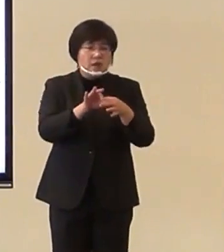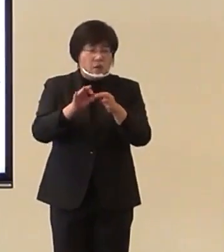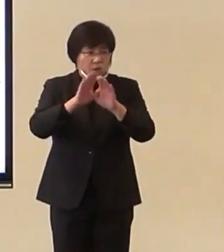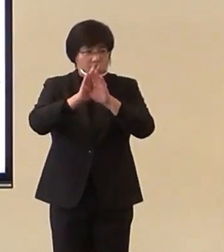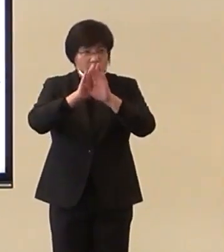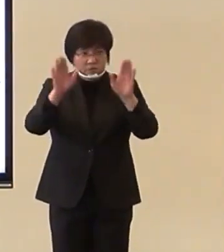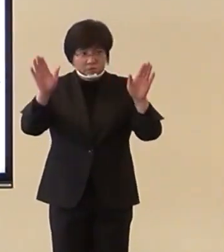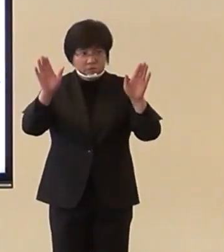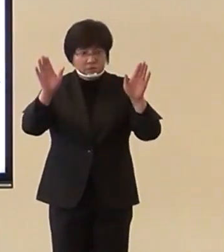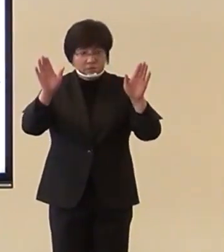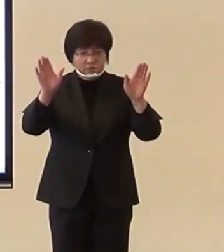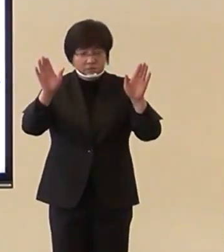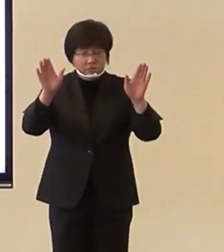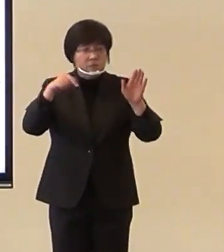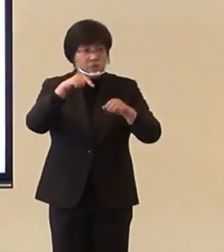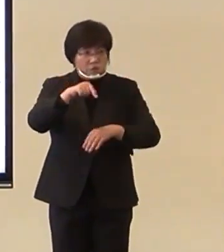ていうか、